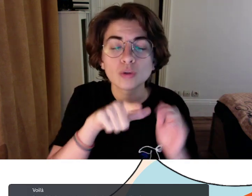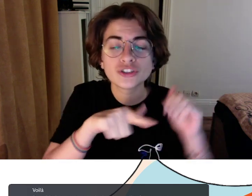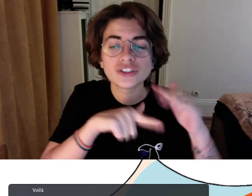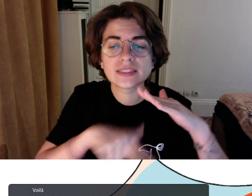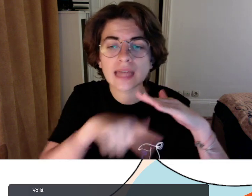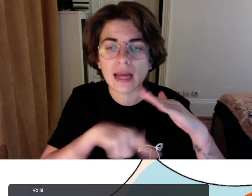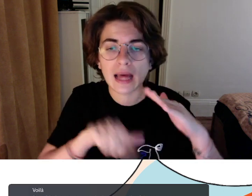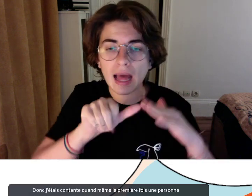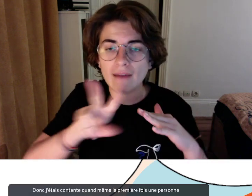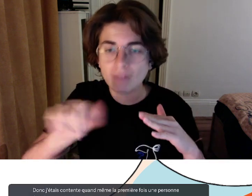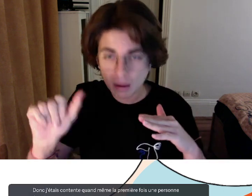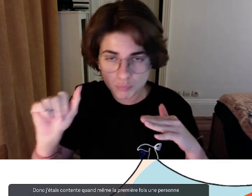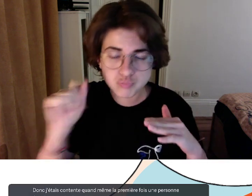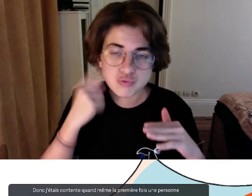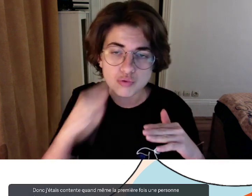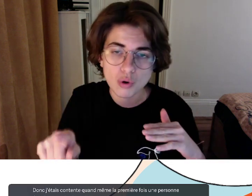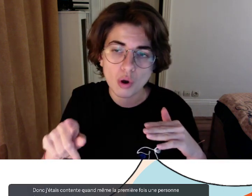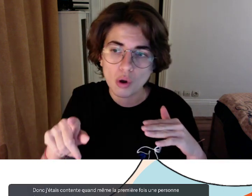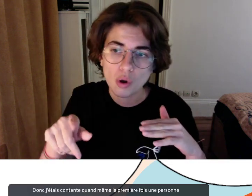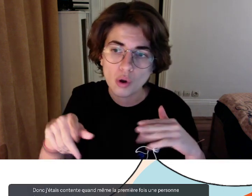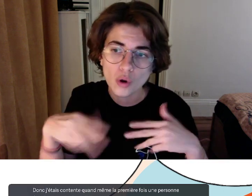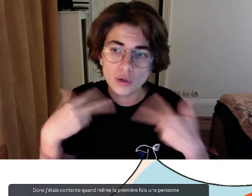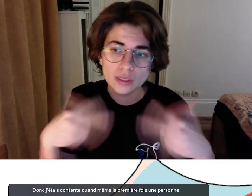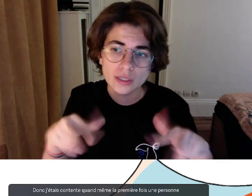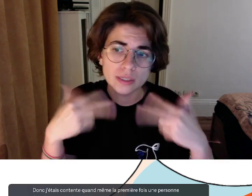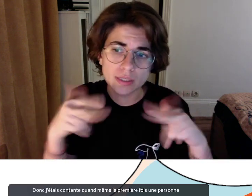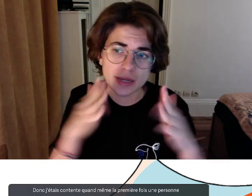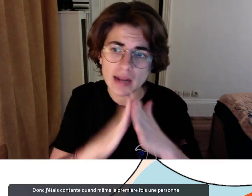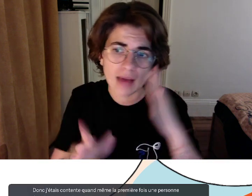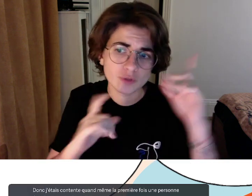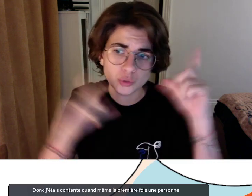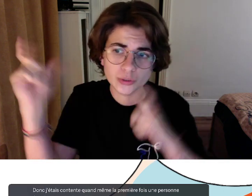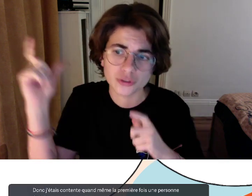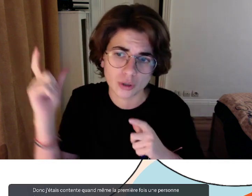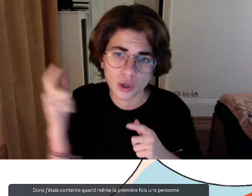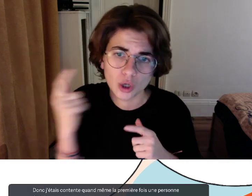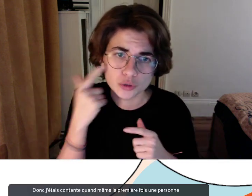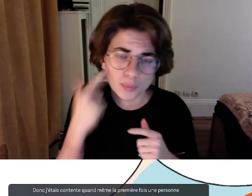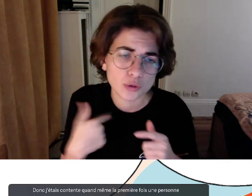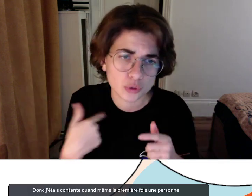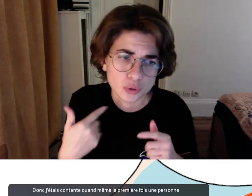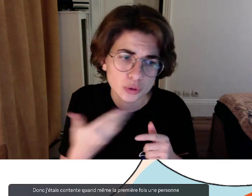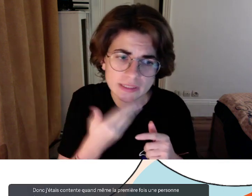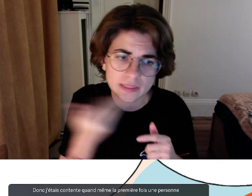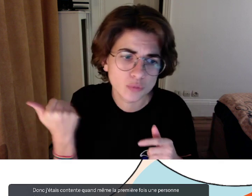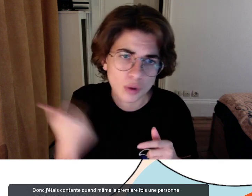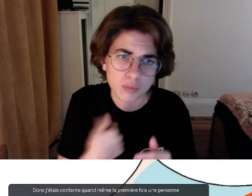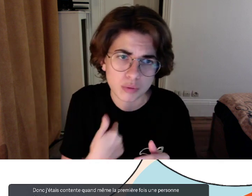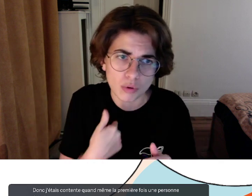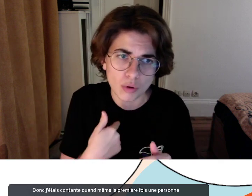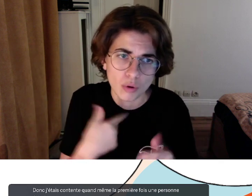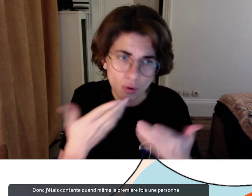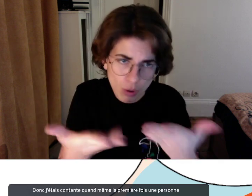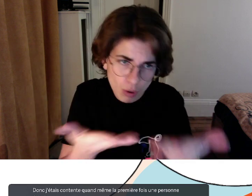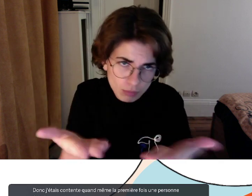le logiciel Ava pour les lives Twitch. Je pense que c'est mieux